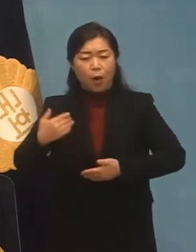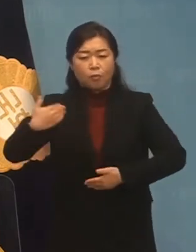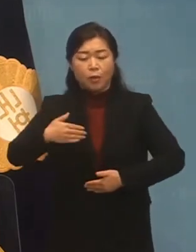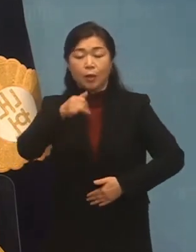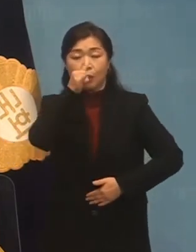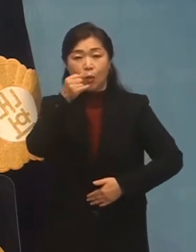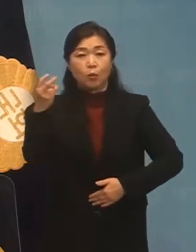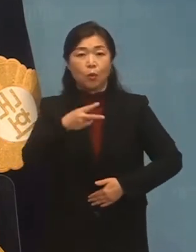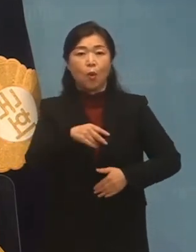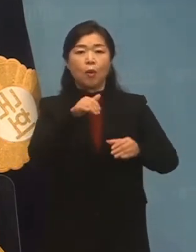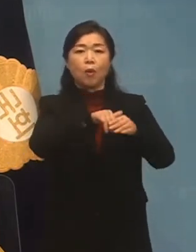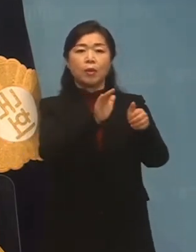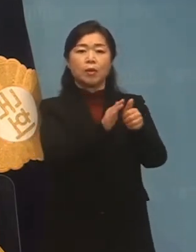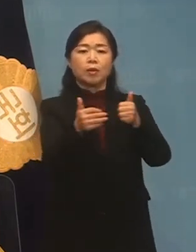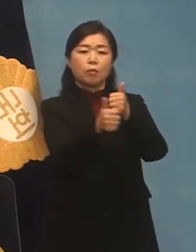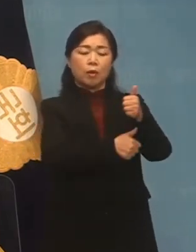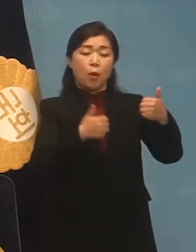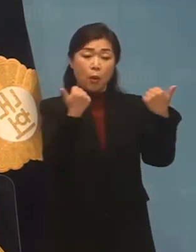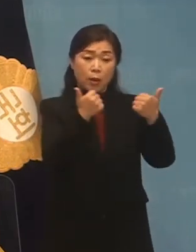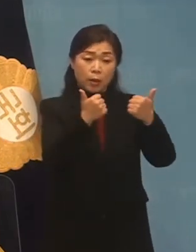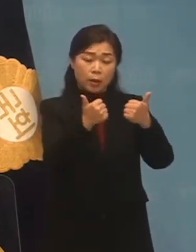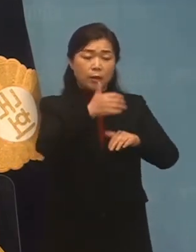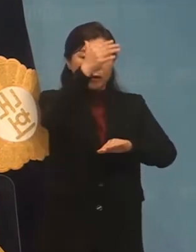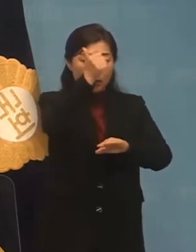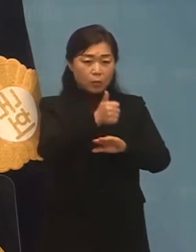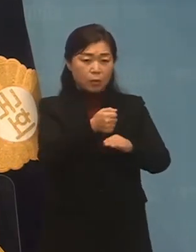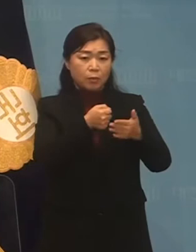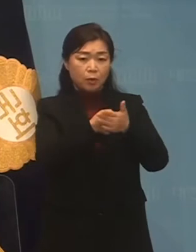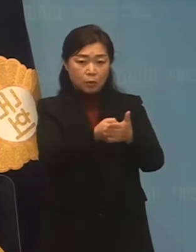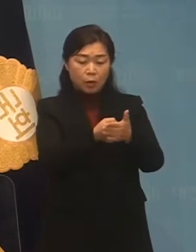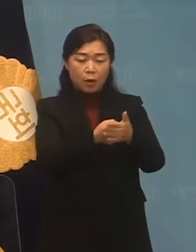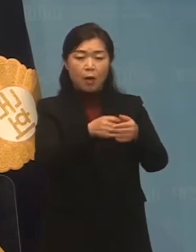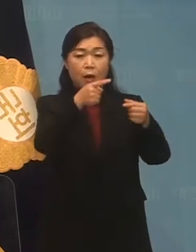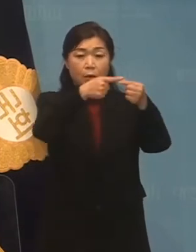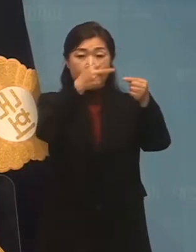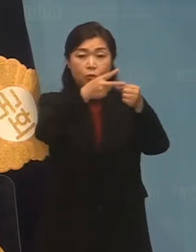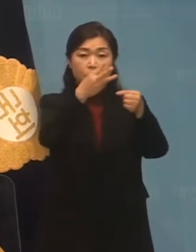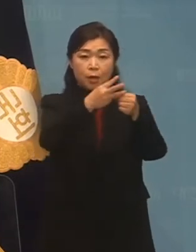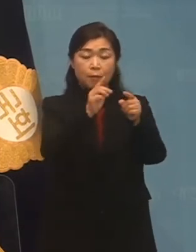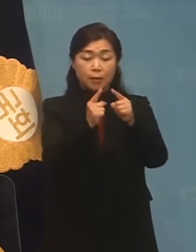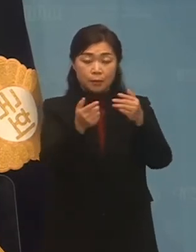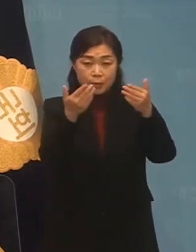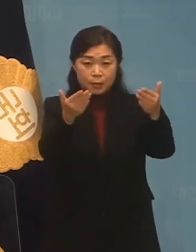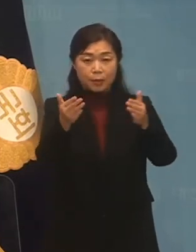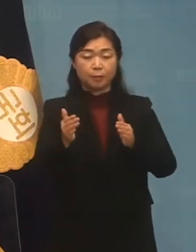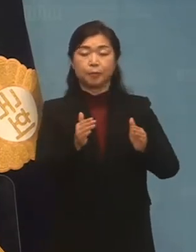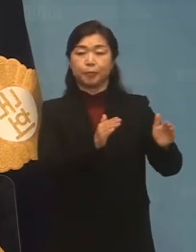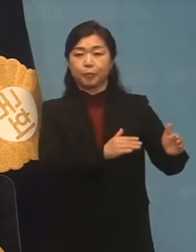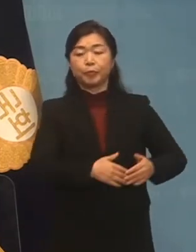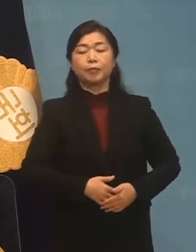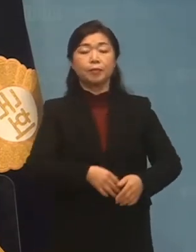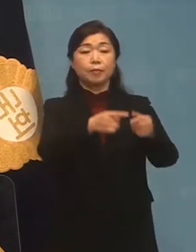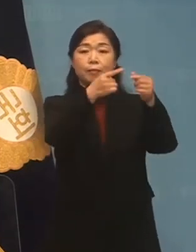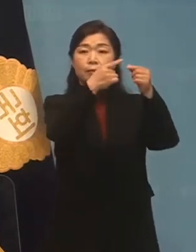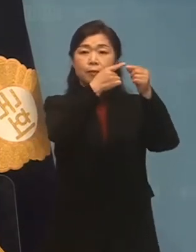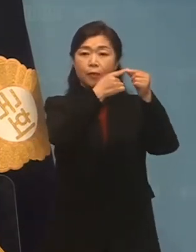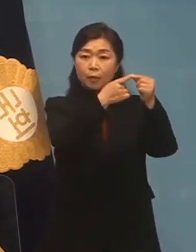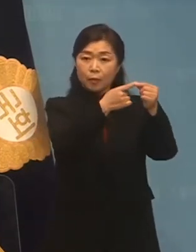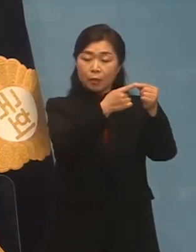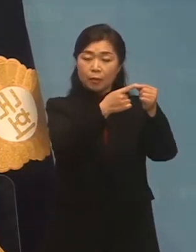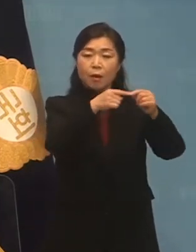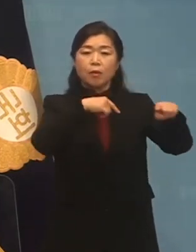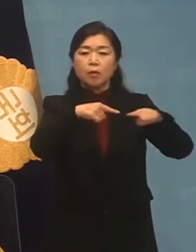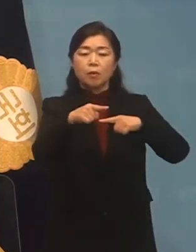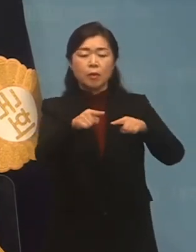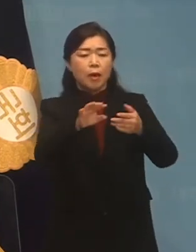선대위 회의를 거쳐서 다음과 같은 3가지 사항을 여러분께 알려드립니다. 첫 번째,